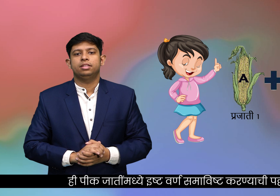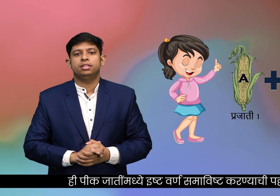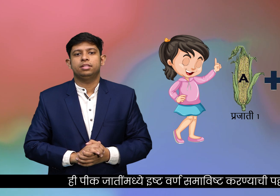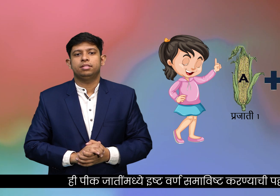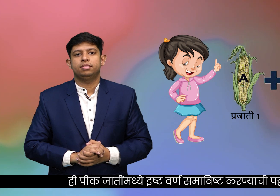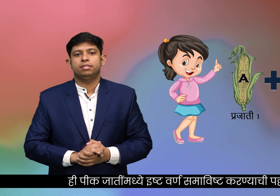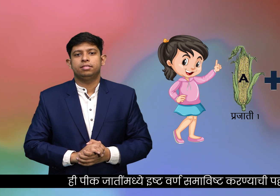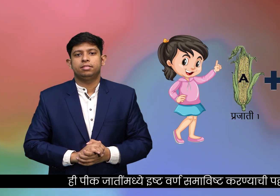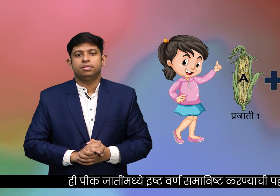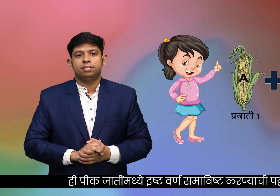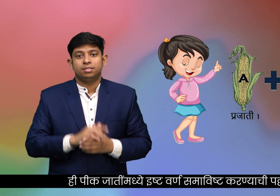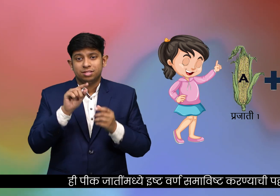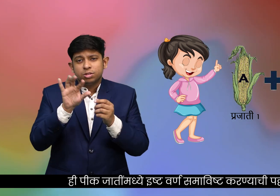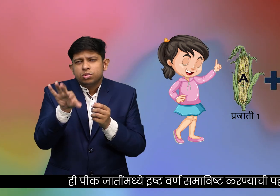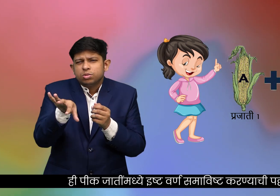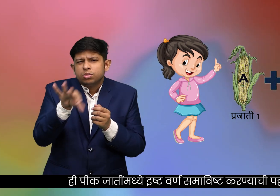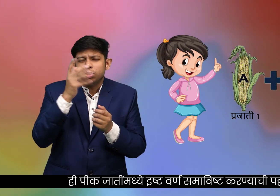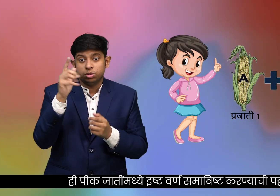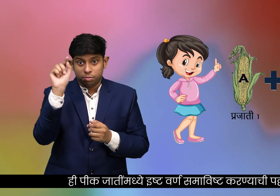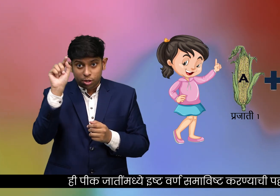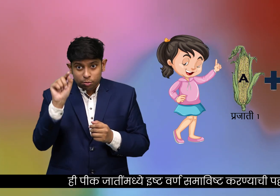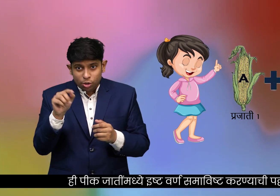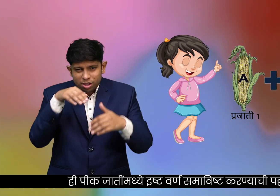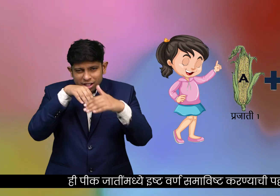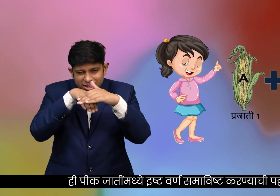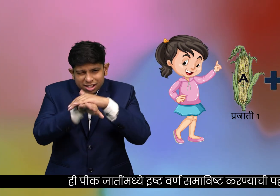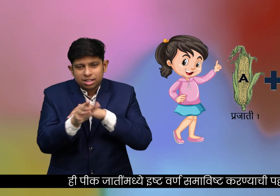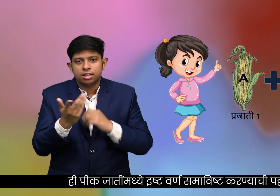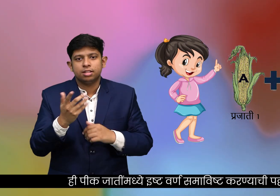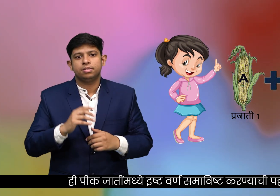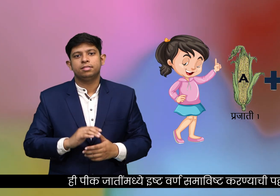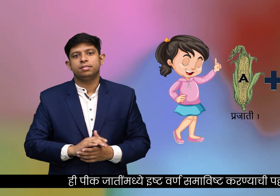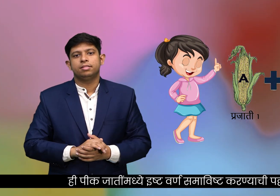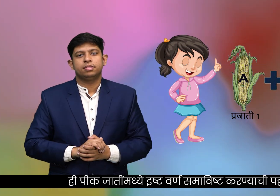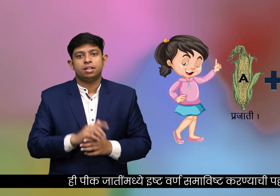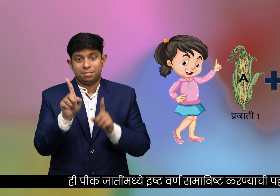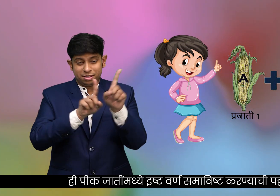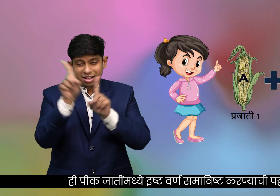ही पीक जातींमध्ये इष्टवर्ण समाविष्ट करण्याची पद्धत आहे.